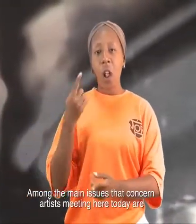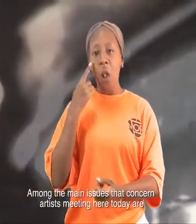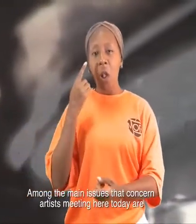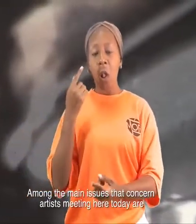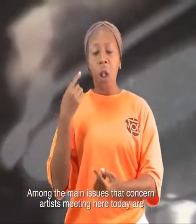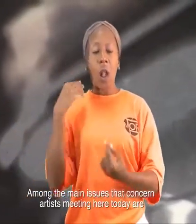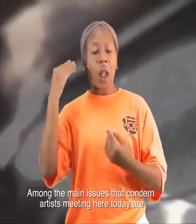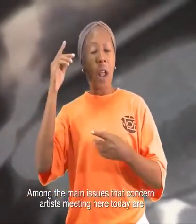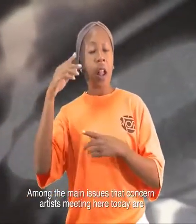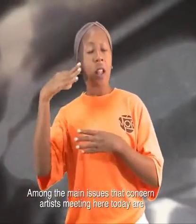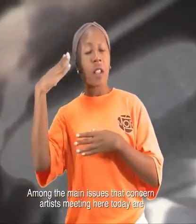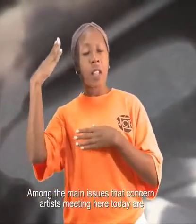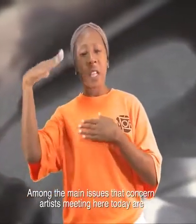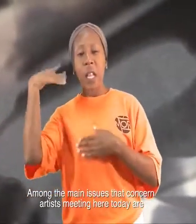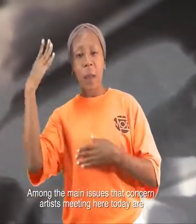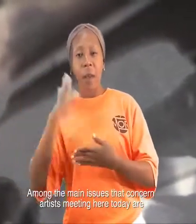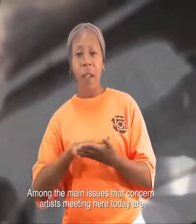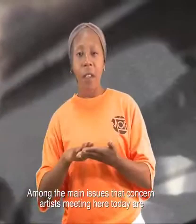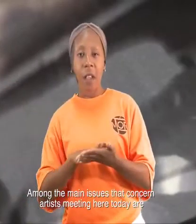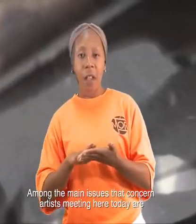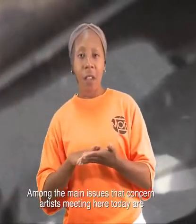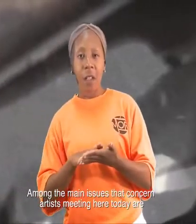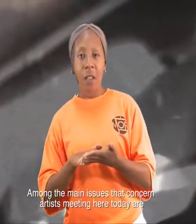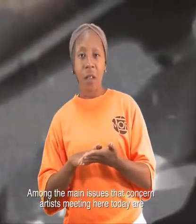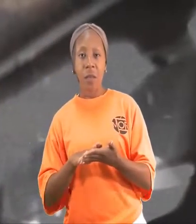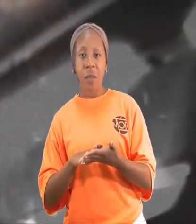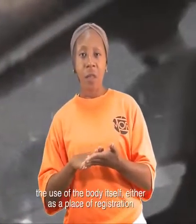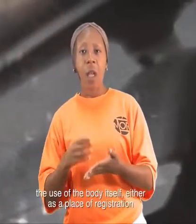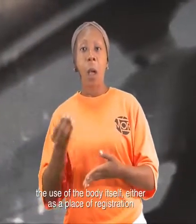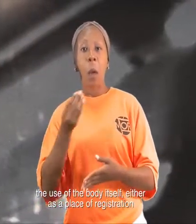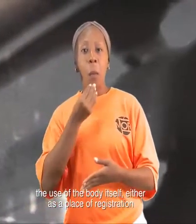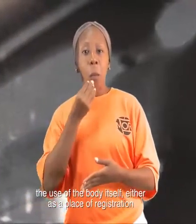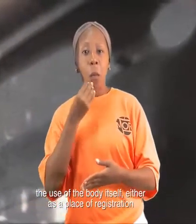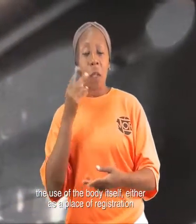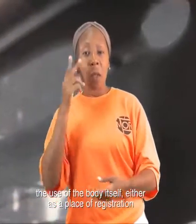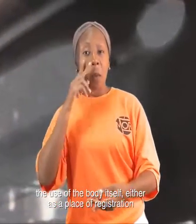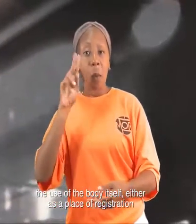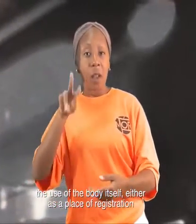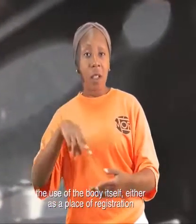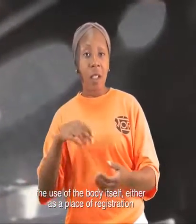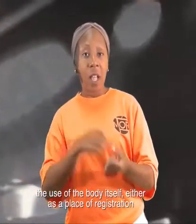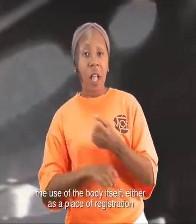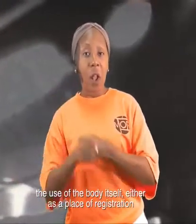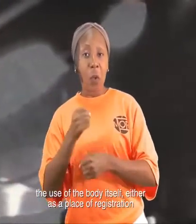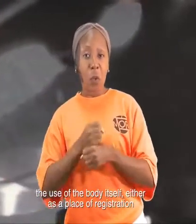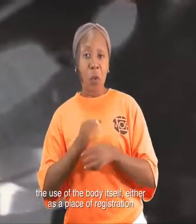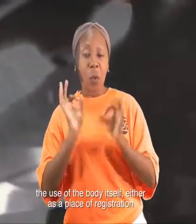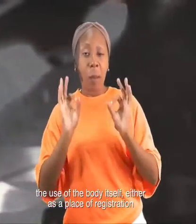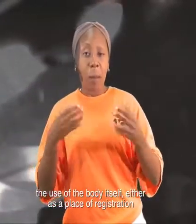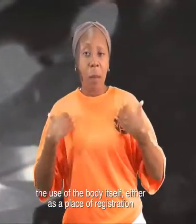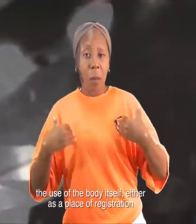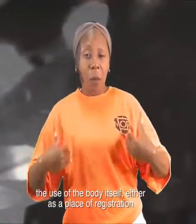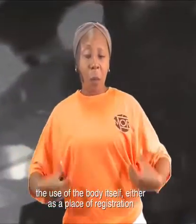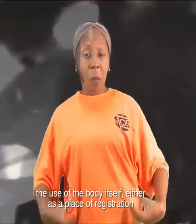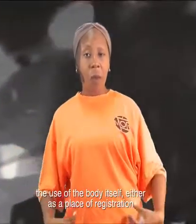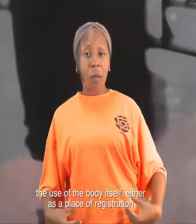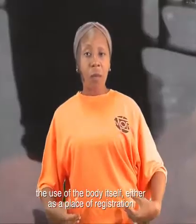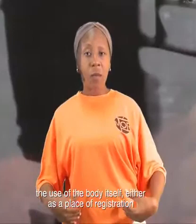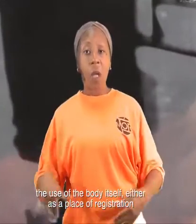que preocupan hoy a los artistas aquí reunidos pueden citarse el uso del propio cuerpo, bien como lugar de